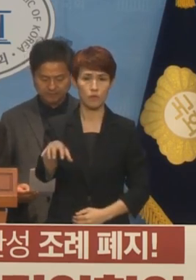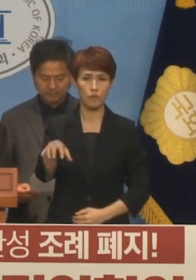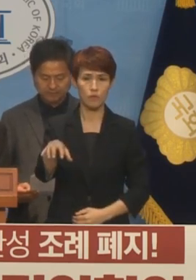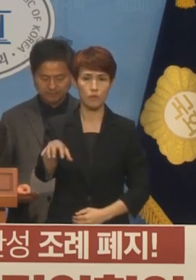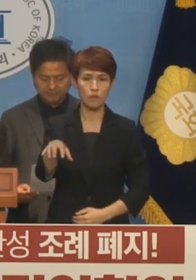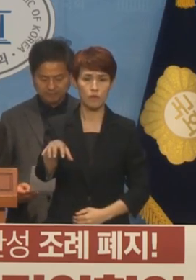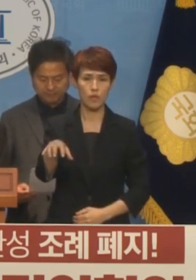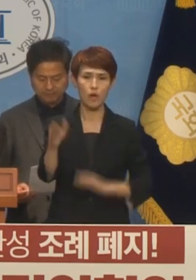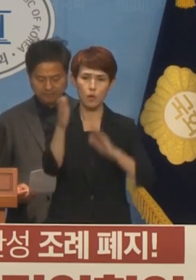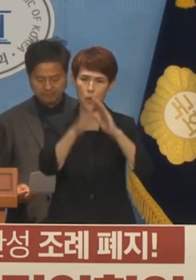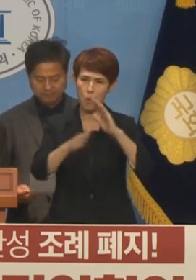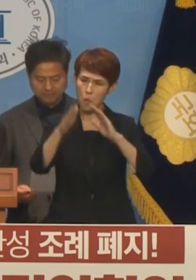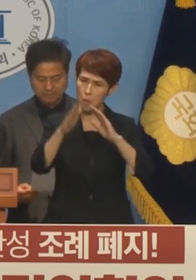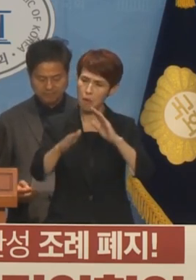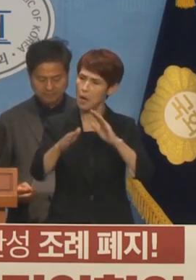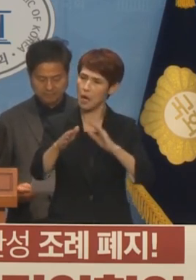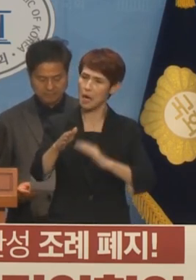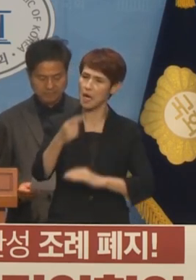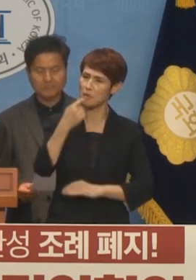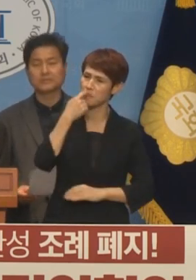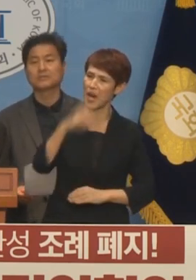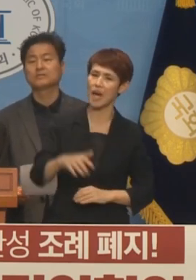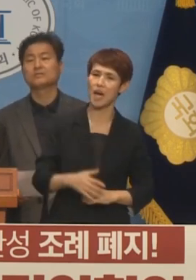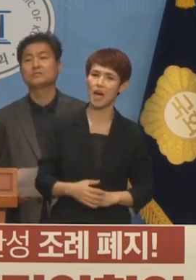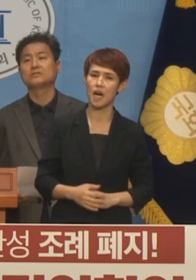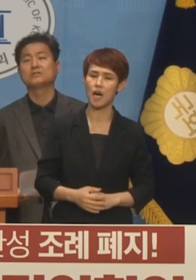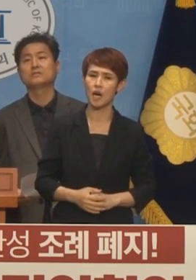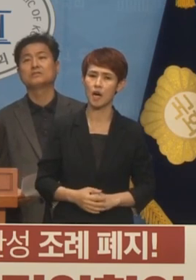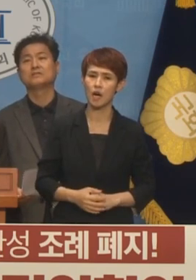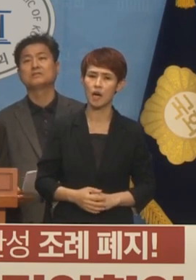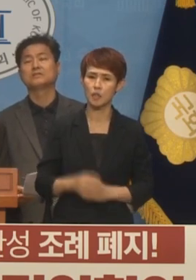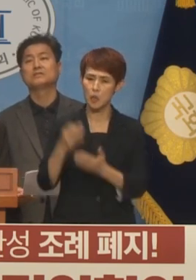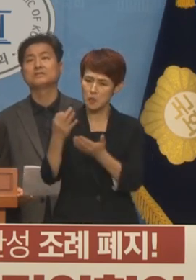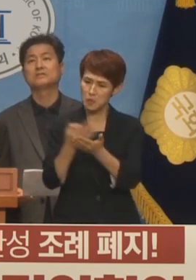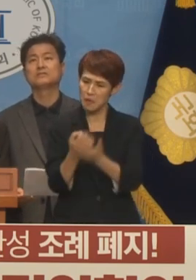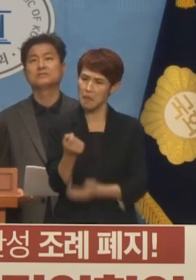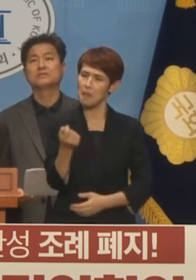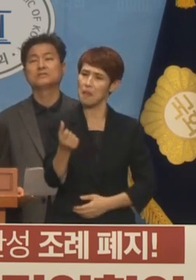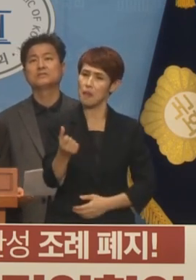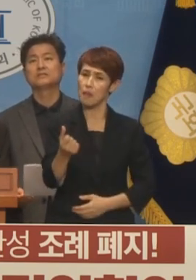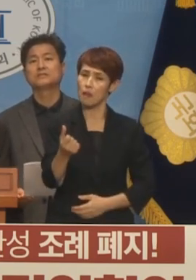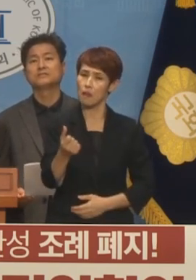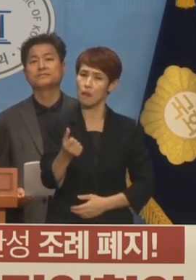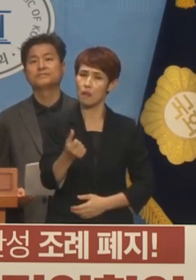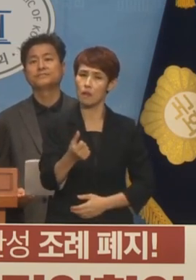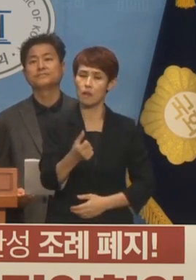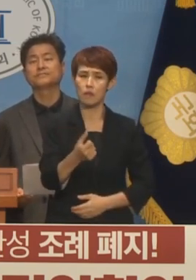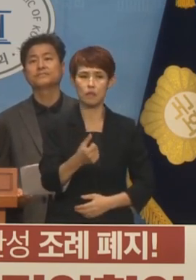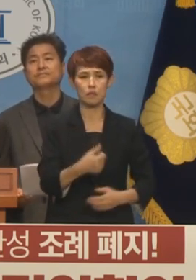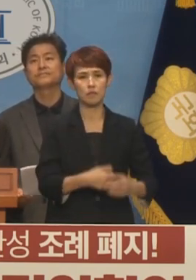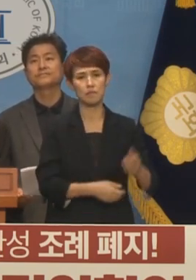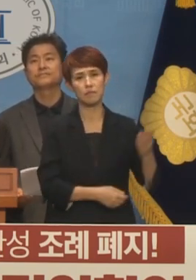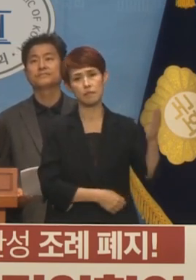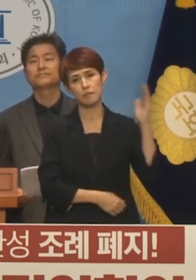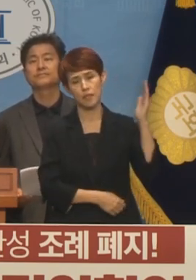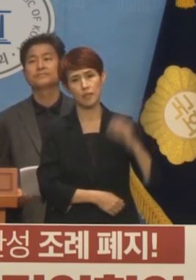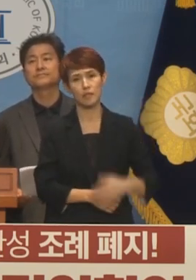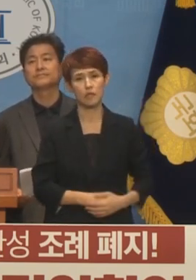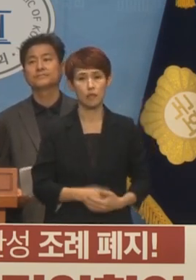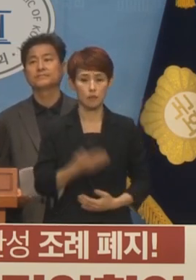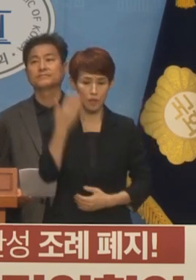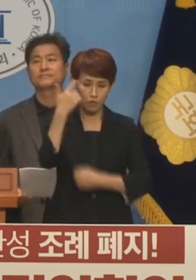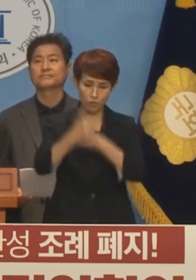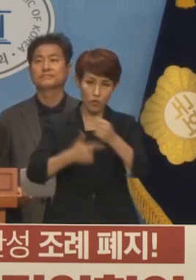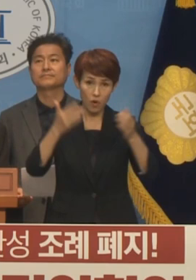서사원의 공공성이 미흡하고 수익성이 낮다고 주장해왔다. 그러나 지난